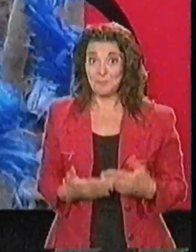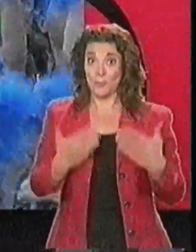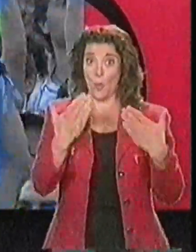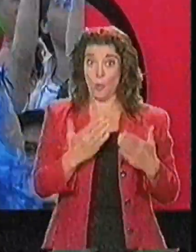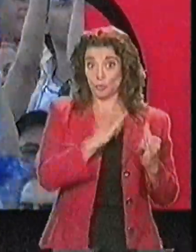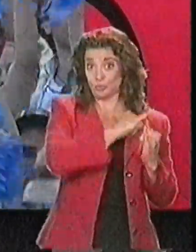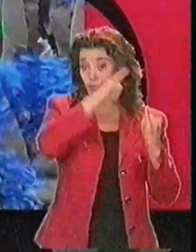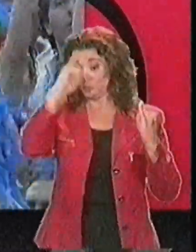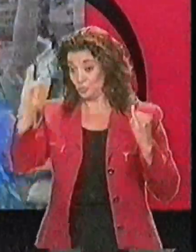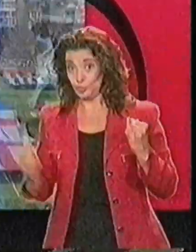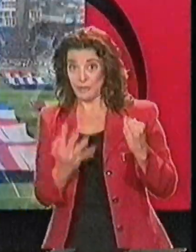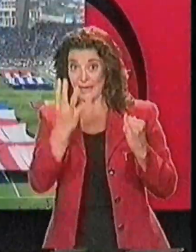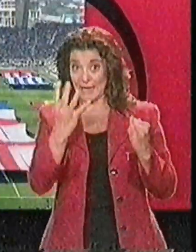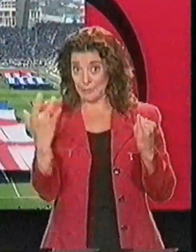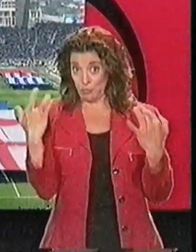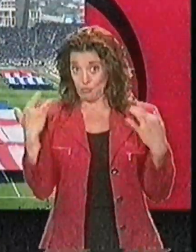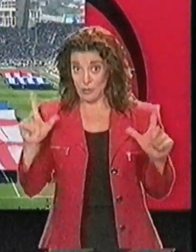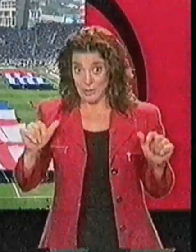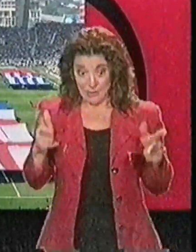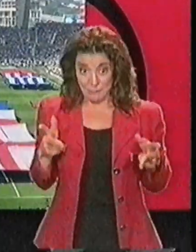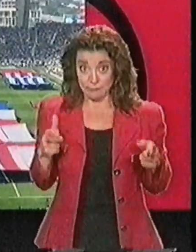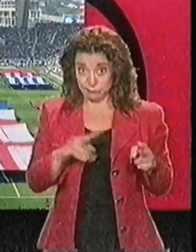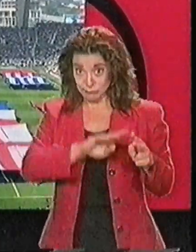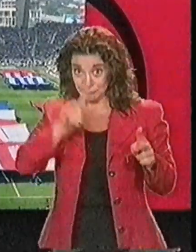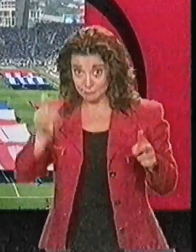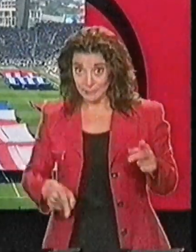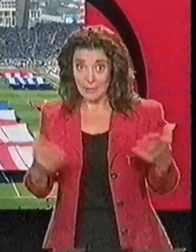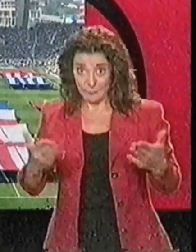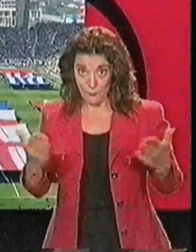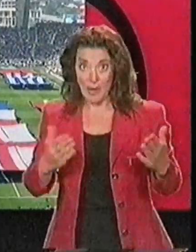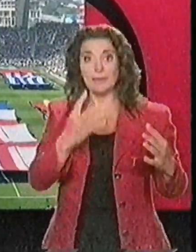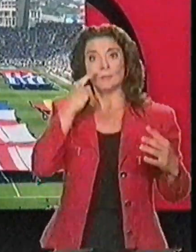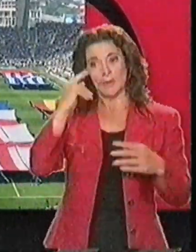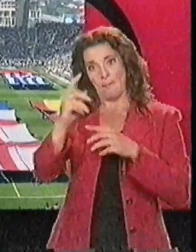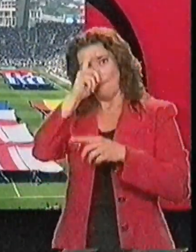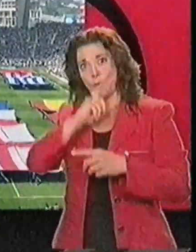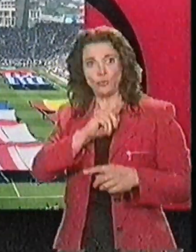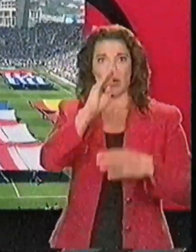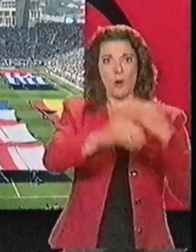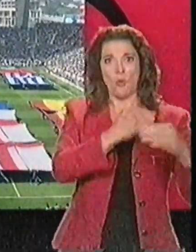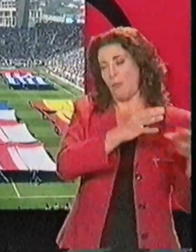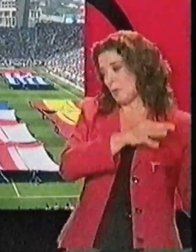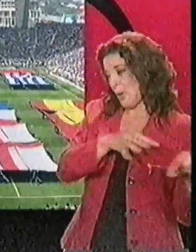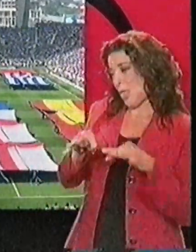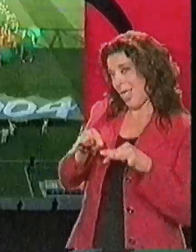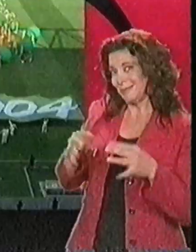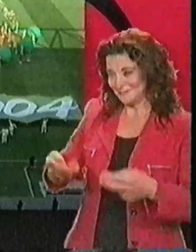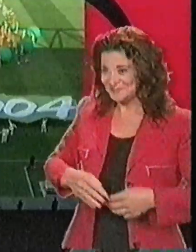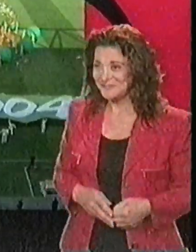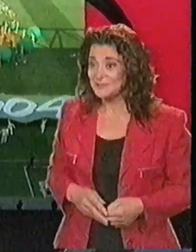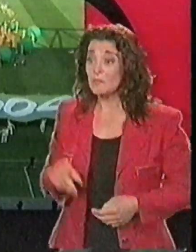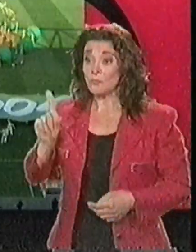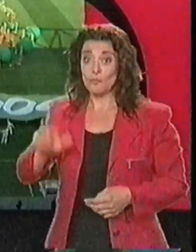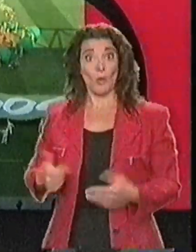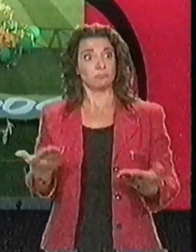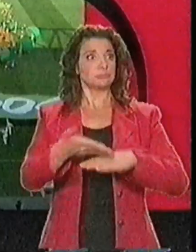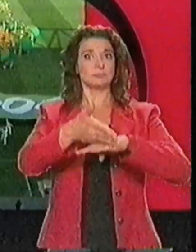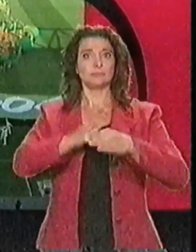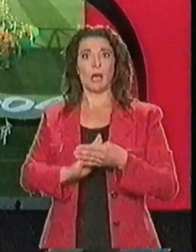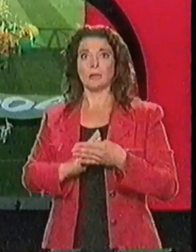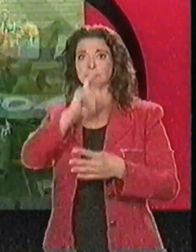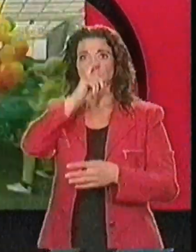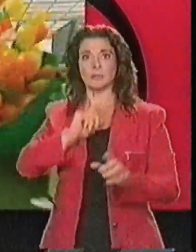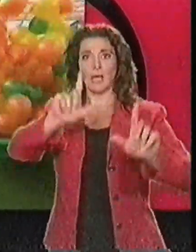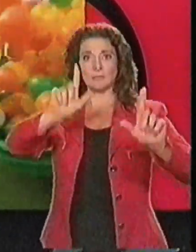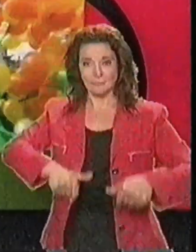et l'Europe en particulier qui s'apprêtent à redécouvrir le Portugal. Le pays organisateur est fin prêt, les 10 stades construits ou rénovés